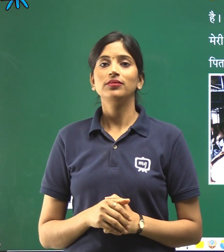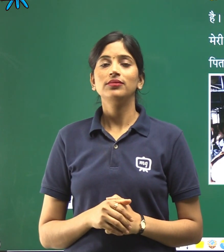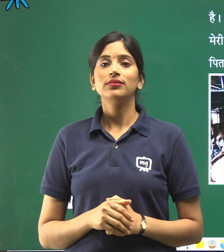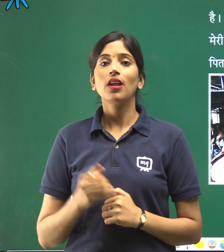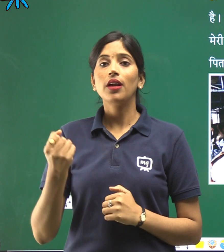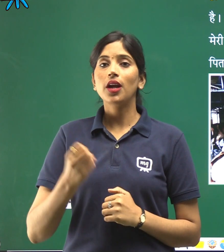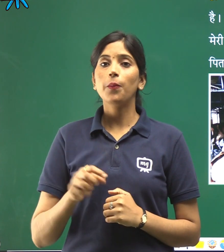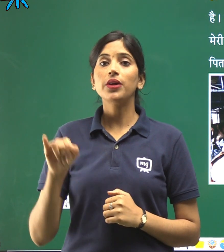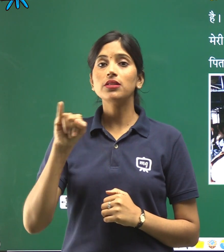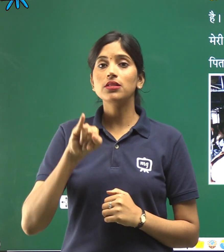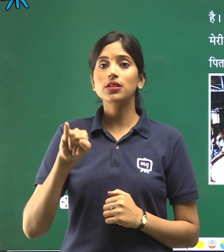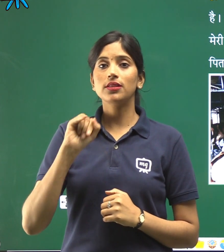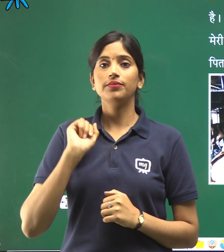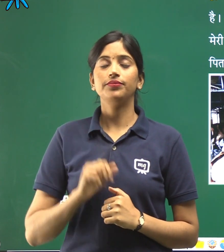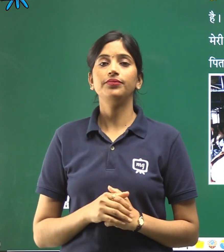नंबर 6,